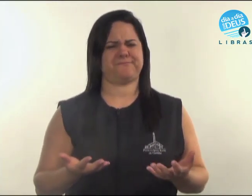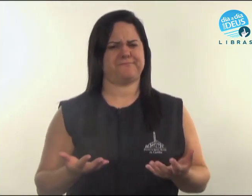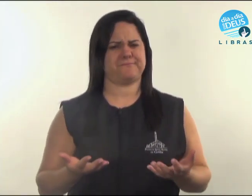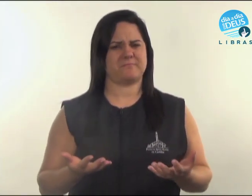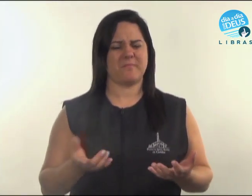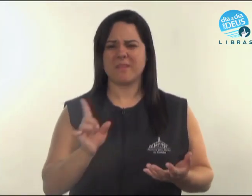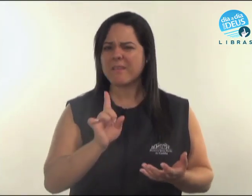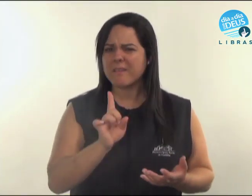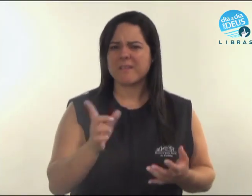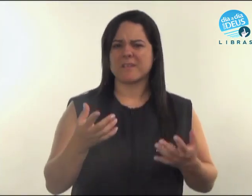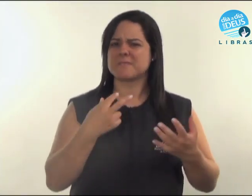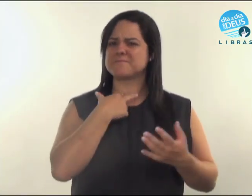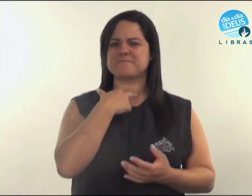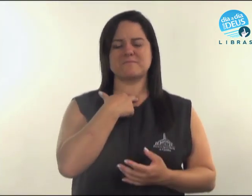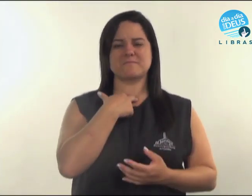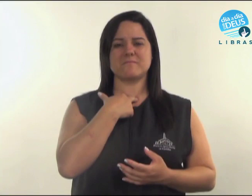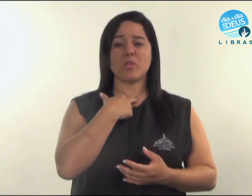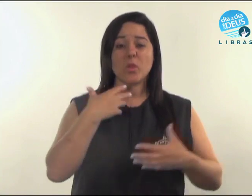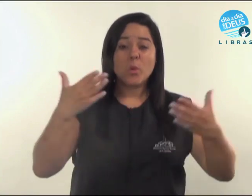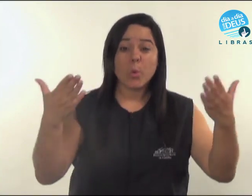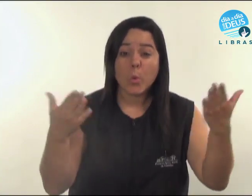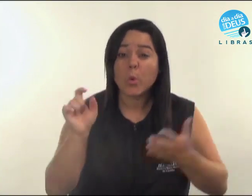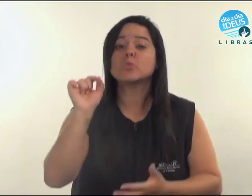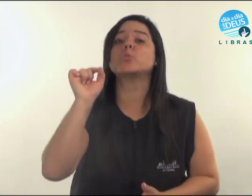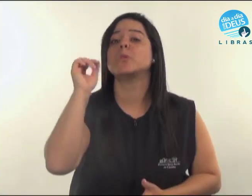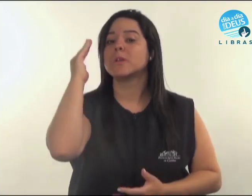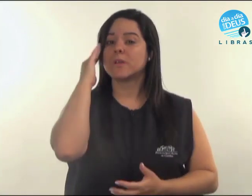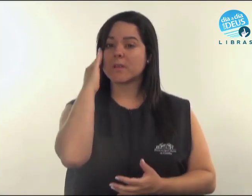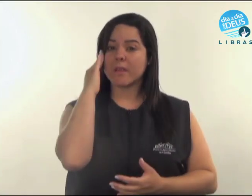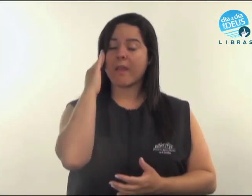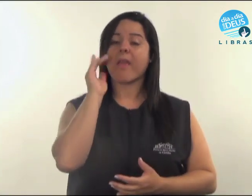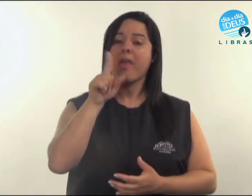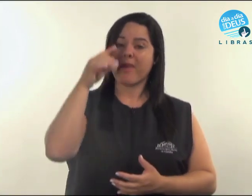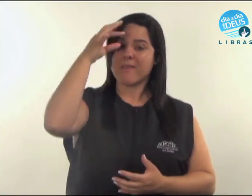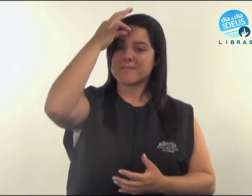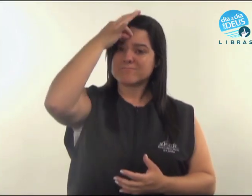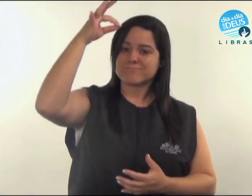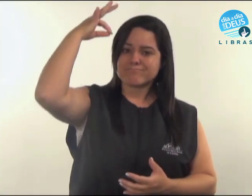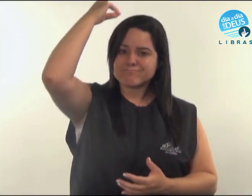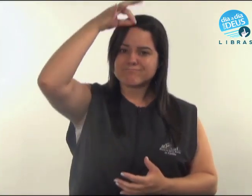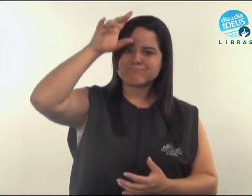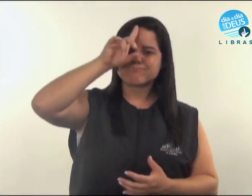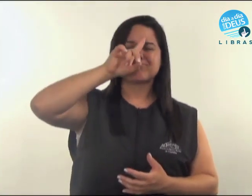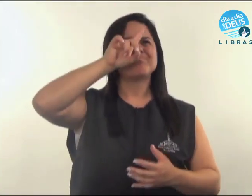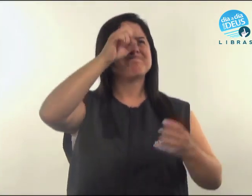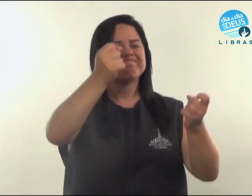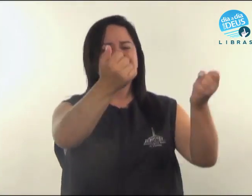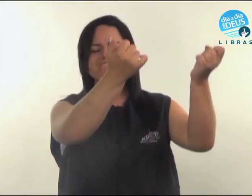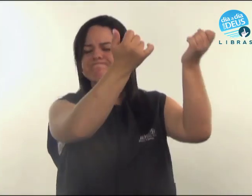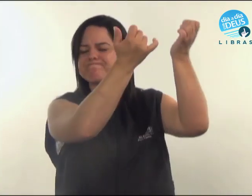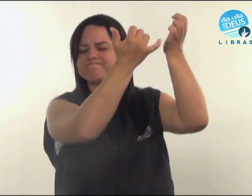Sabe o que a gente precisa hoje, queridos? É que o Espírito de Deus se derrame sobre nós